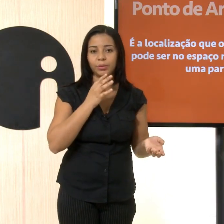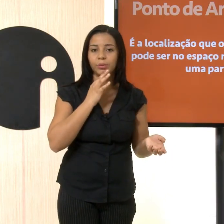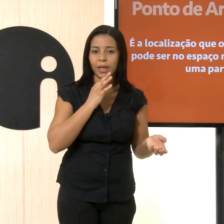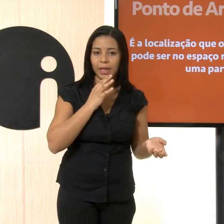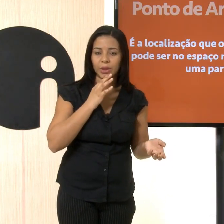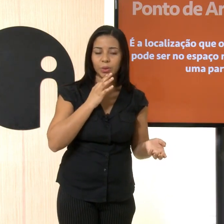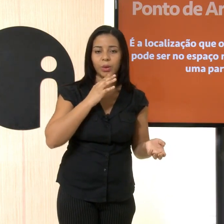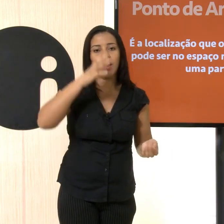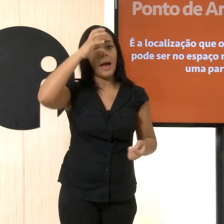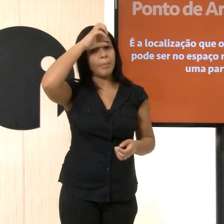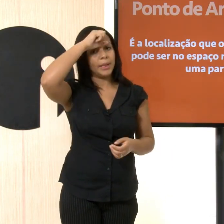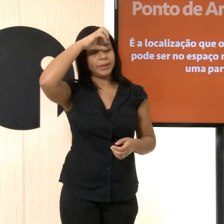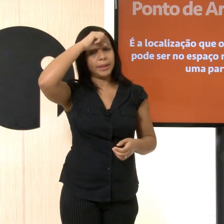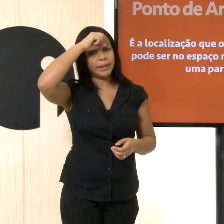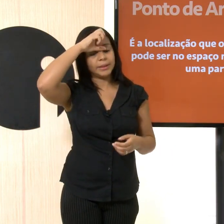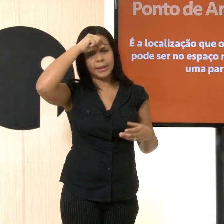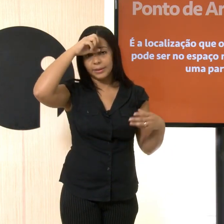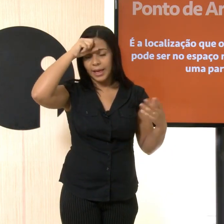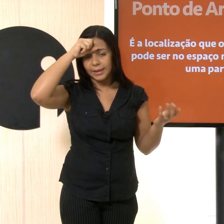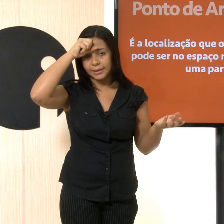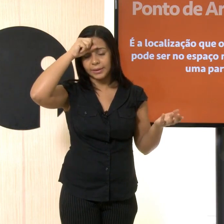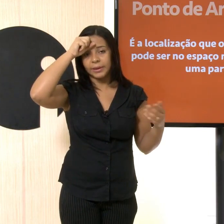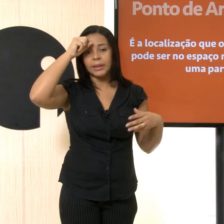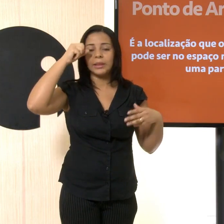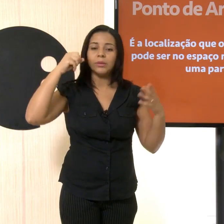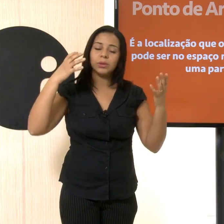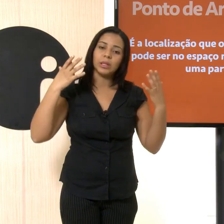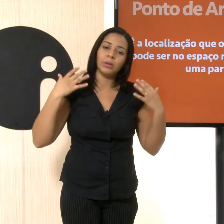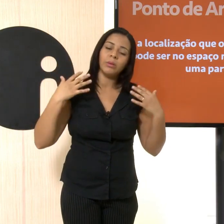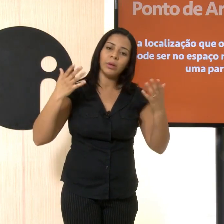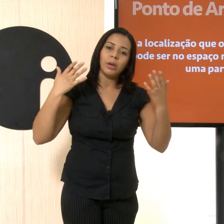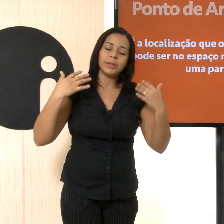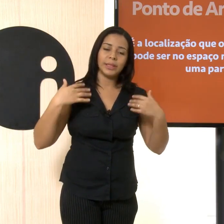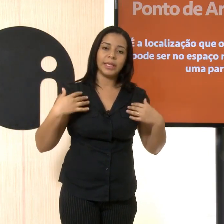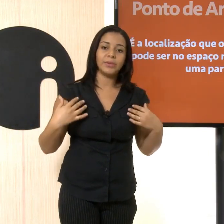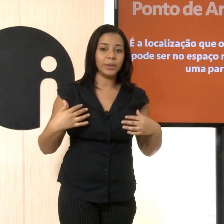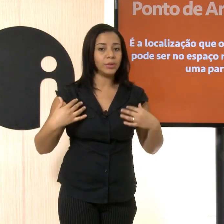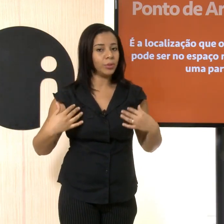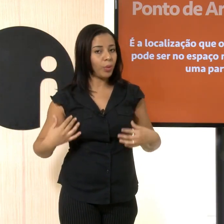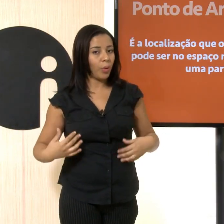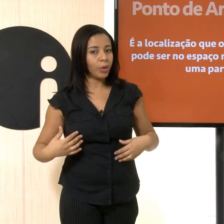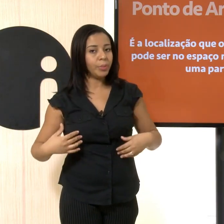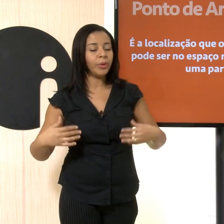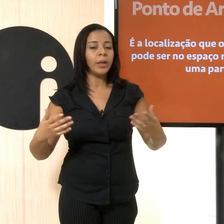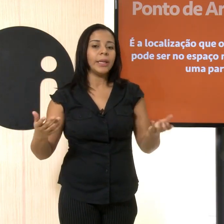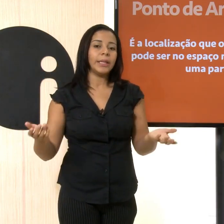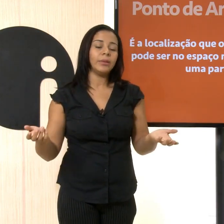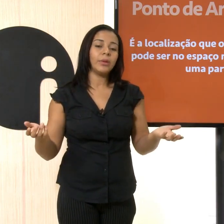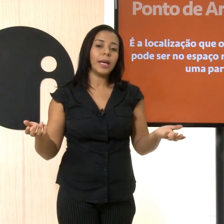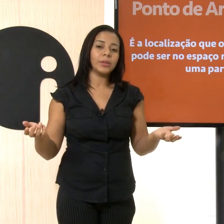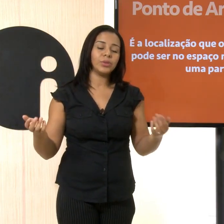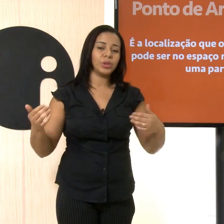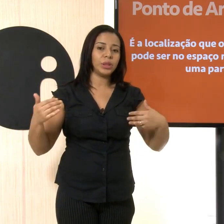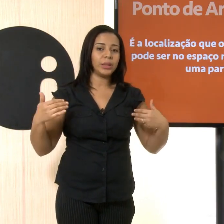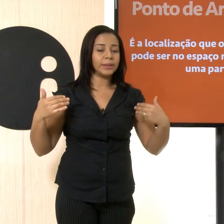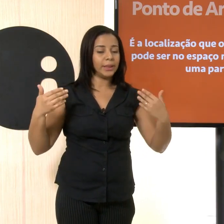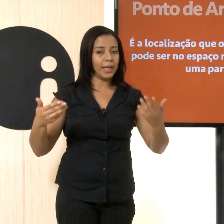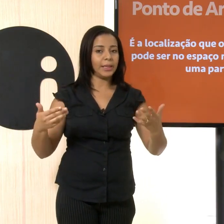no queixo. Aprender, na testa. Então, são sinais feitos no corpo. E no caso de